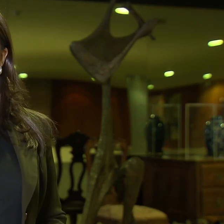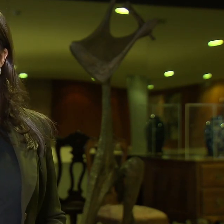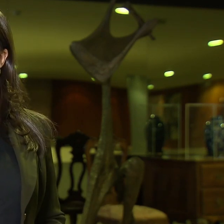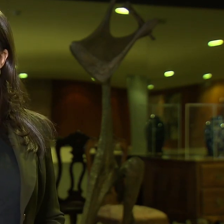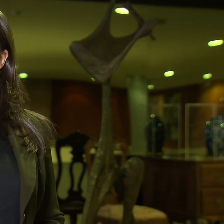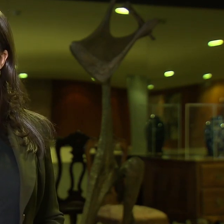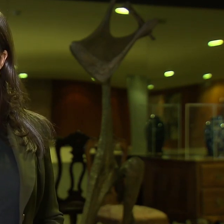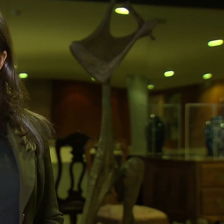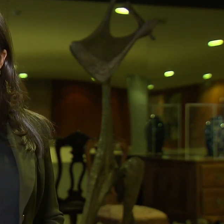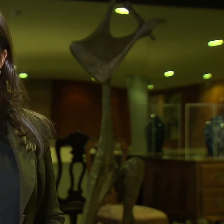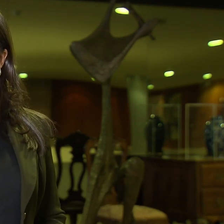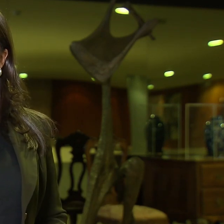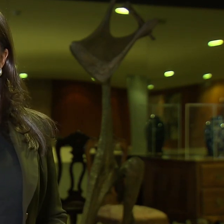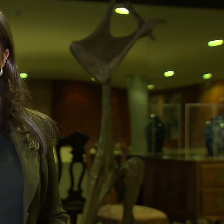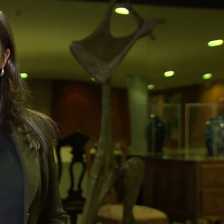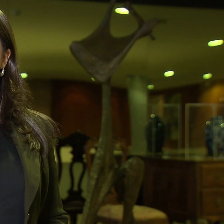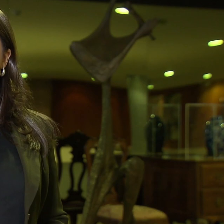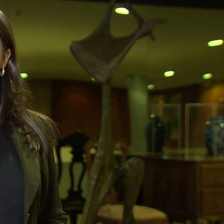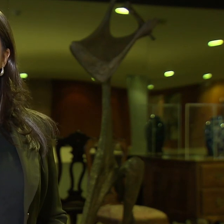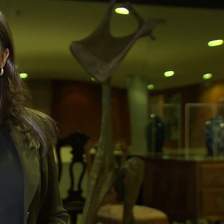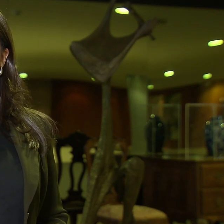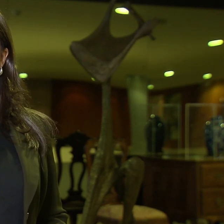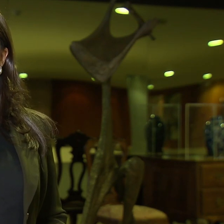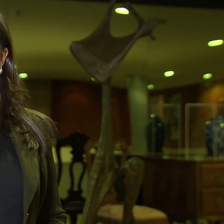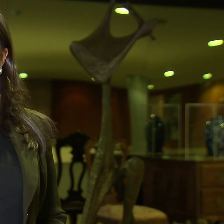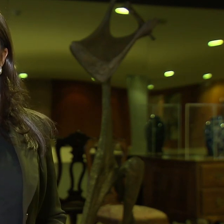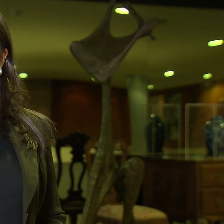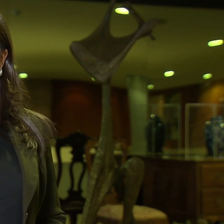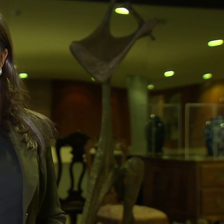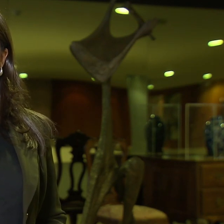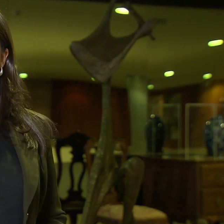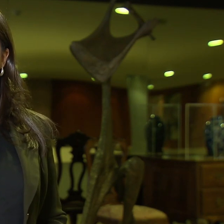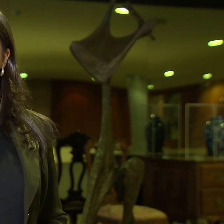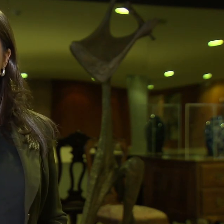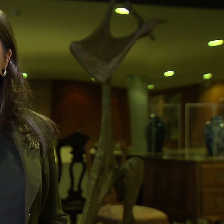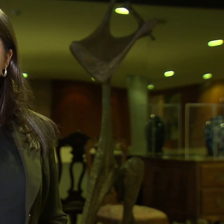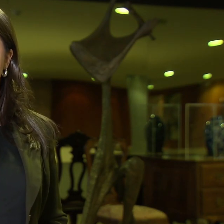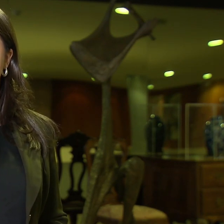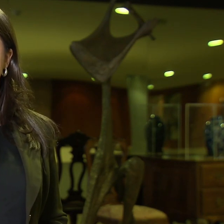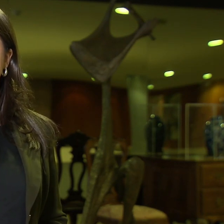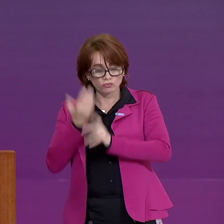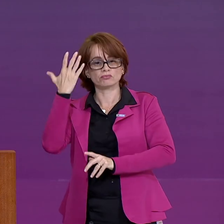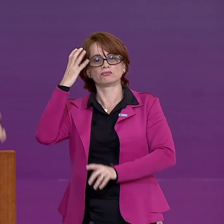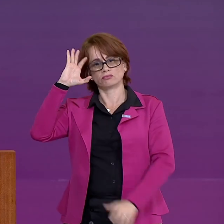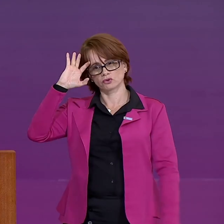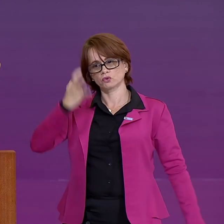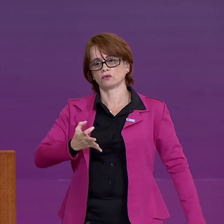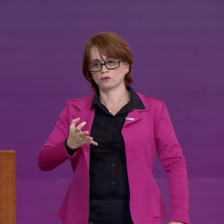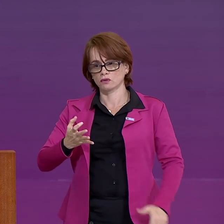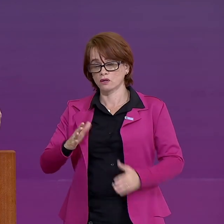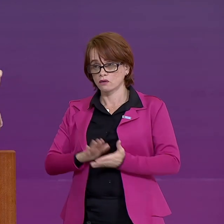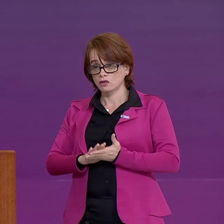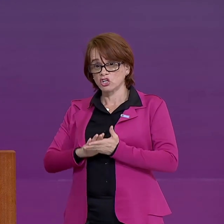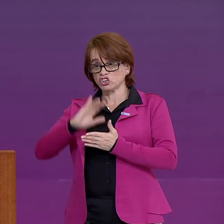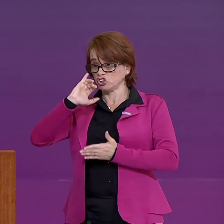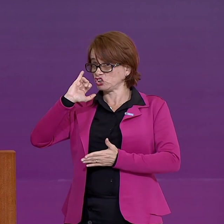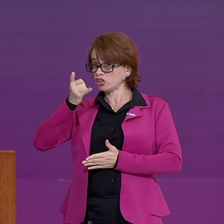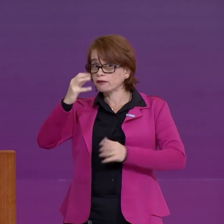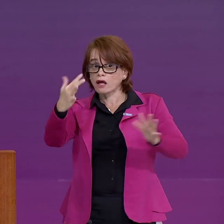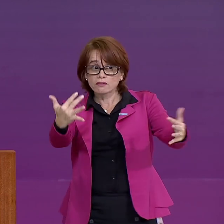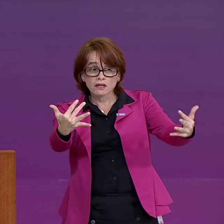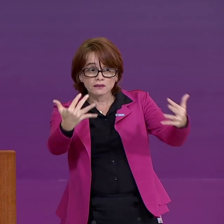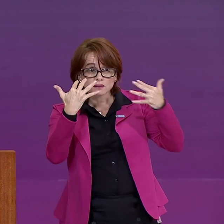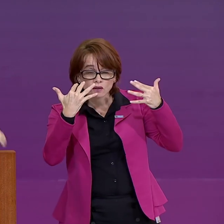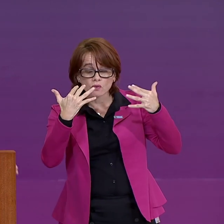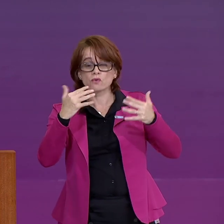delegacias de atendimento à mulher e a capacitação de mais profissionais para lidar com a questão. A partir de janeiro, preste